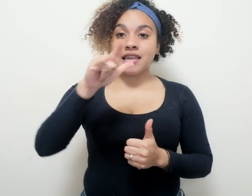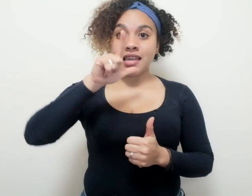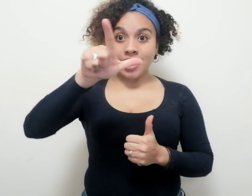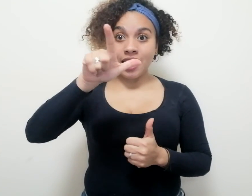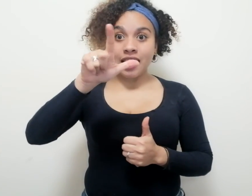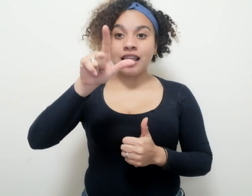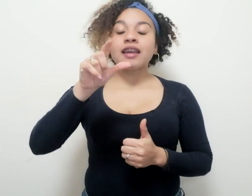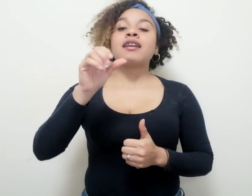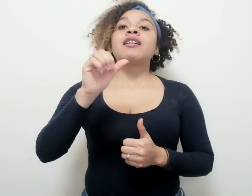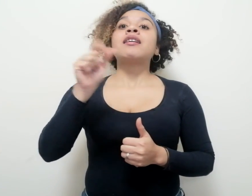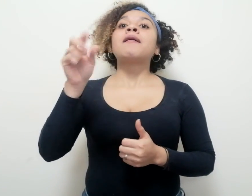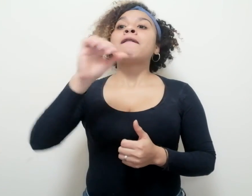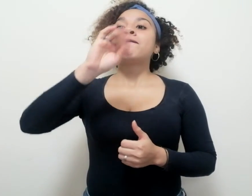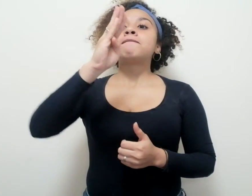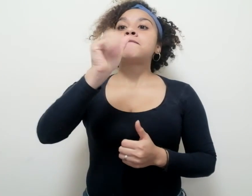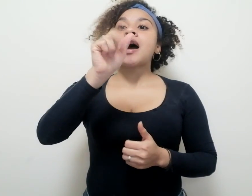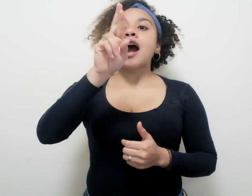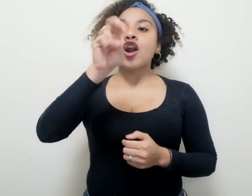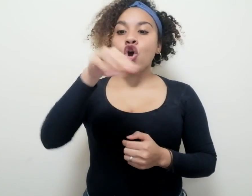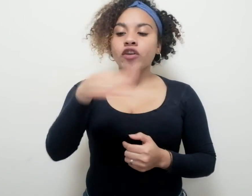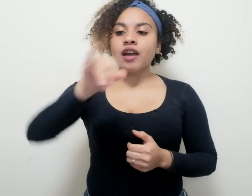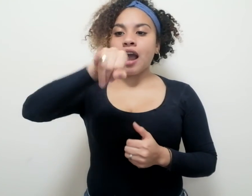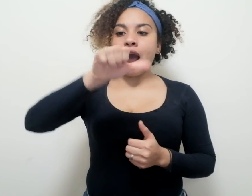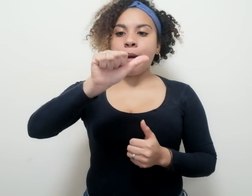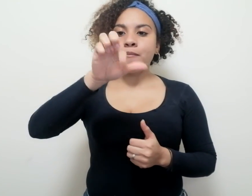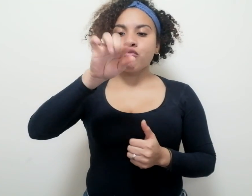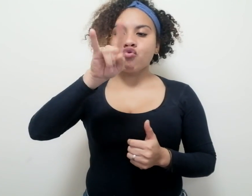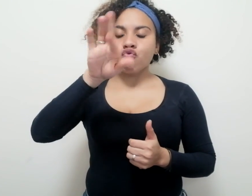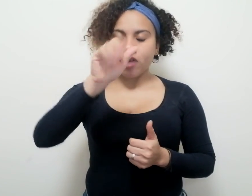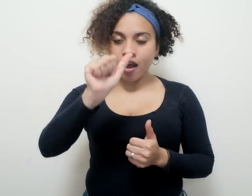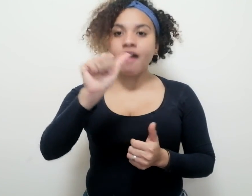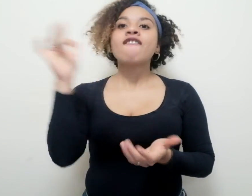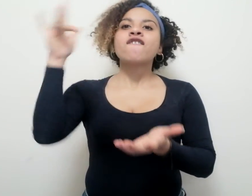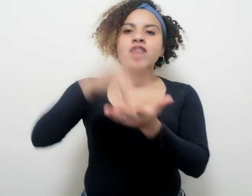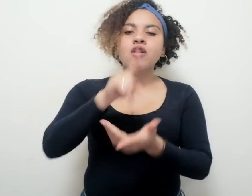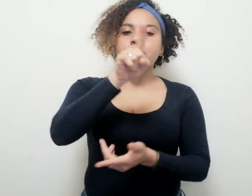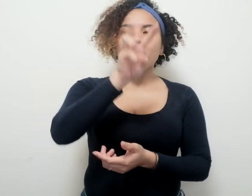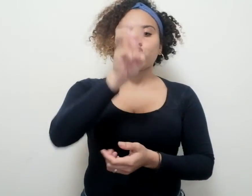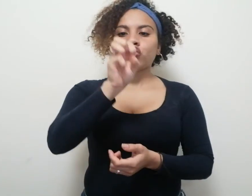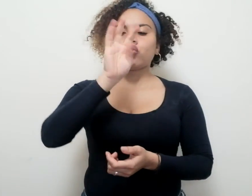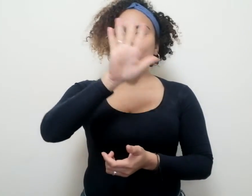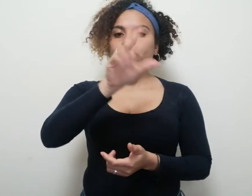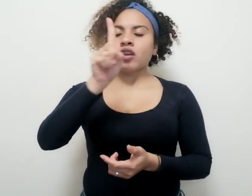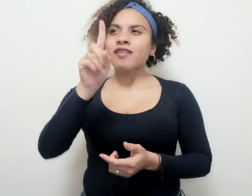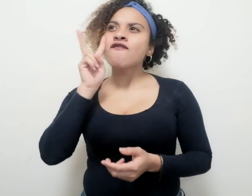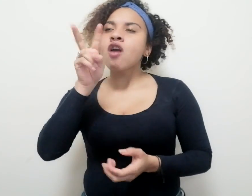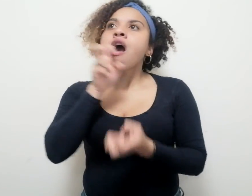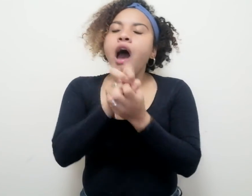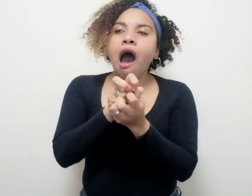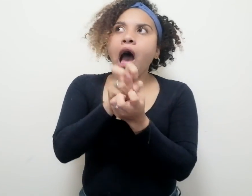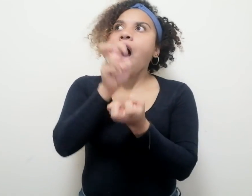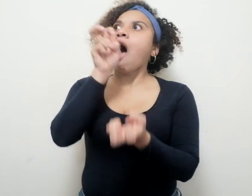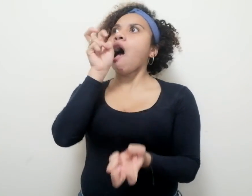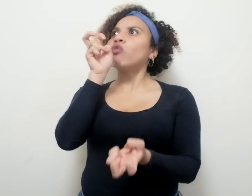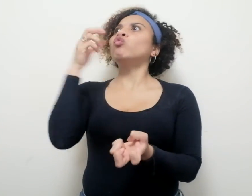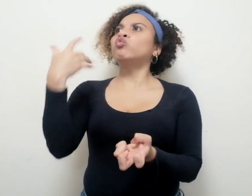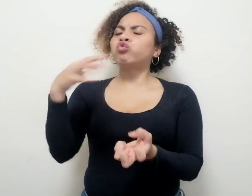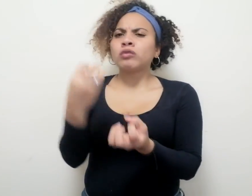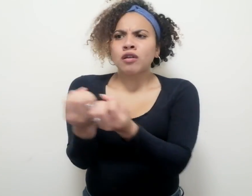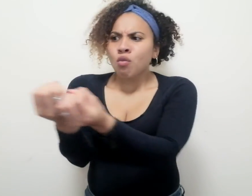barón de Japura, vino en 1851 y quedó arrobado frente a los jardines